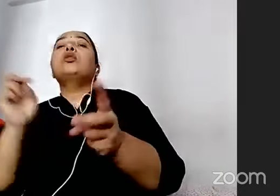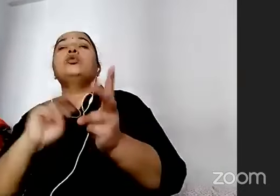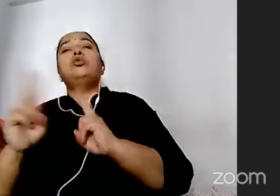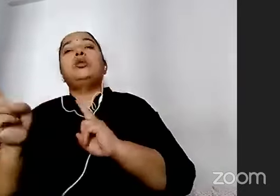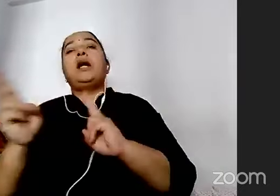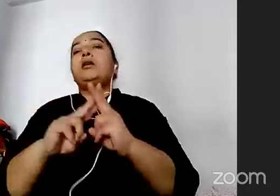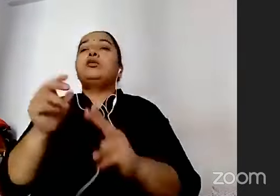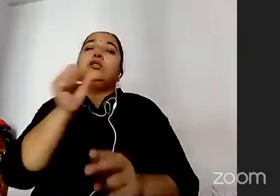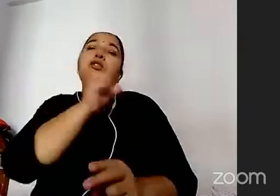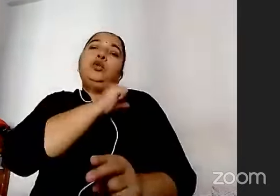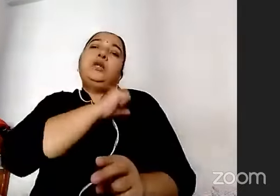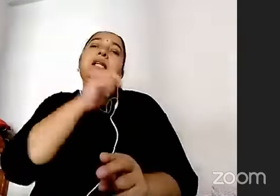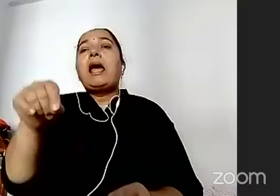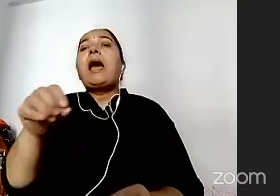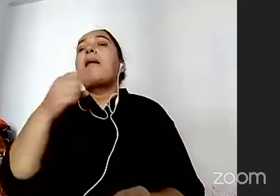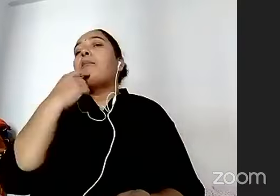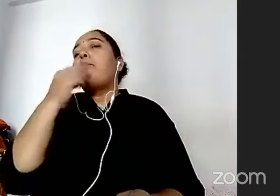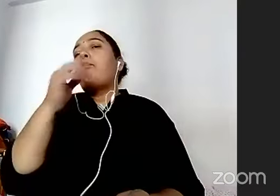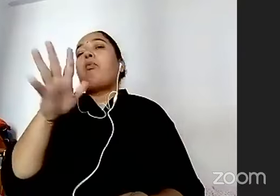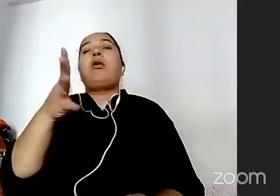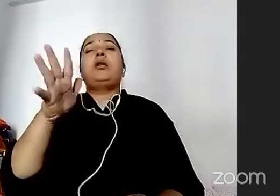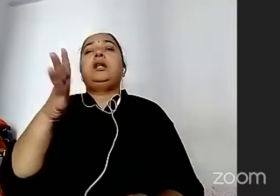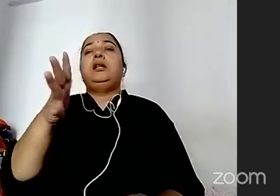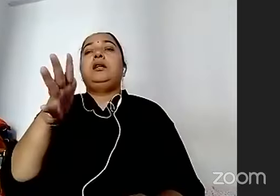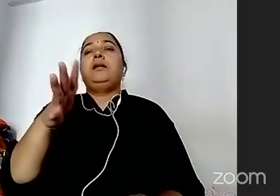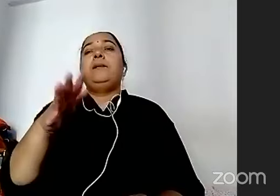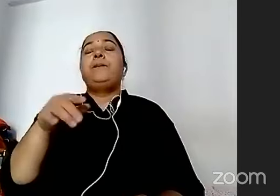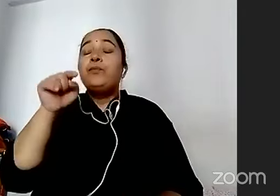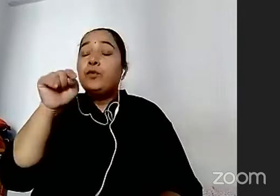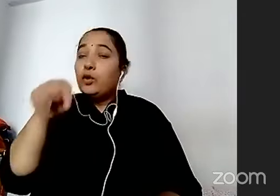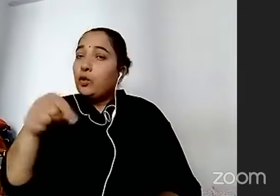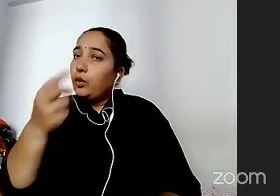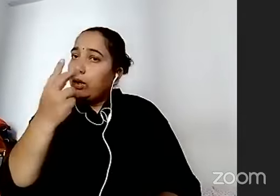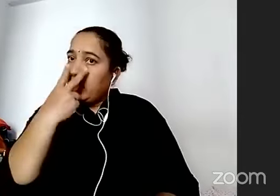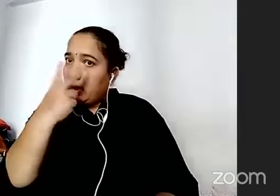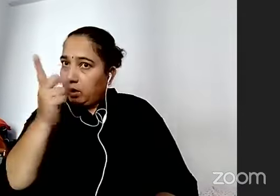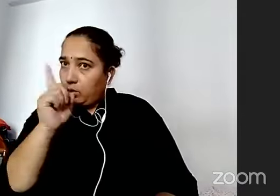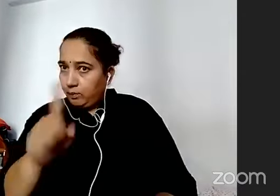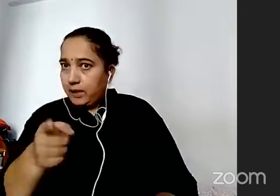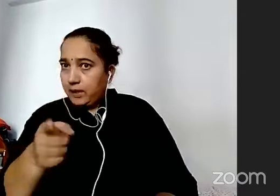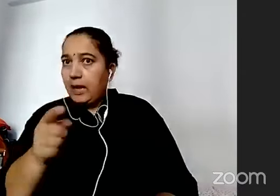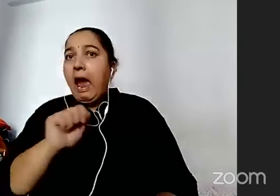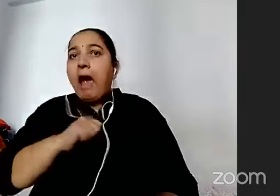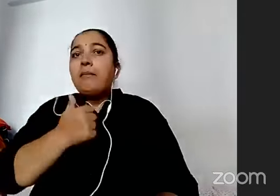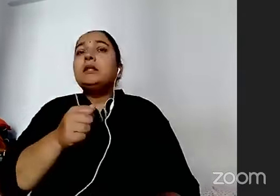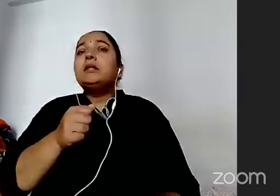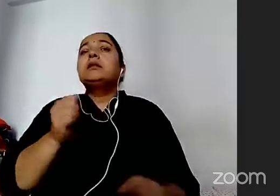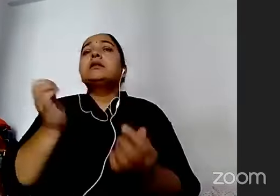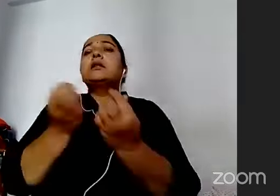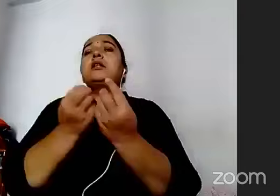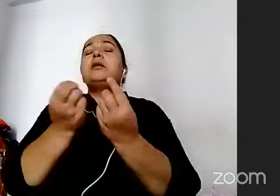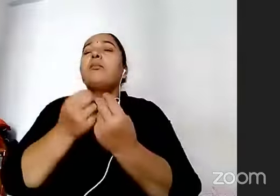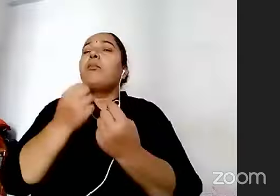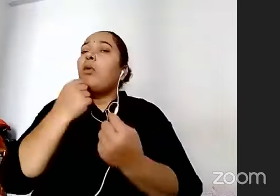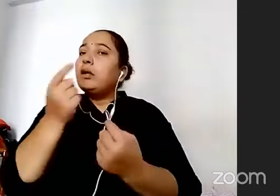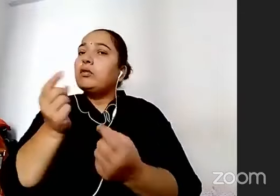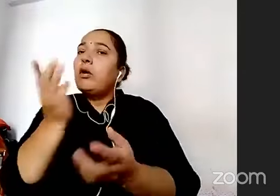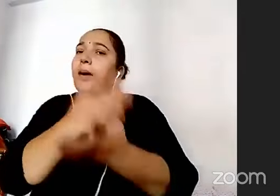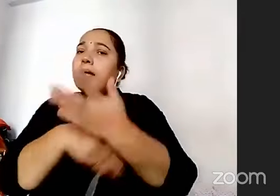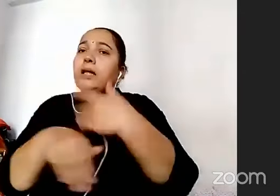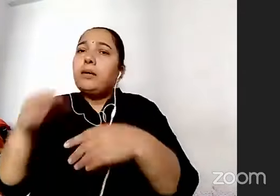कुरालाई हेर्ने हो भने हामीले जसरी भनिरहेछौँ अपाङ्गता भएका महिलाहरूको व्यक्तिगत जीवन प्राइभेट लाइफ